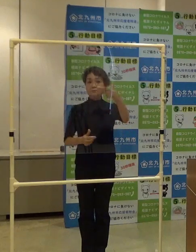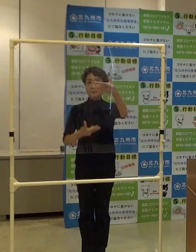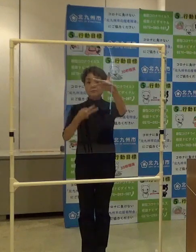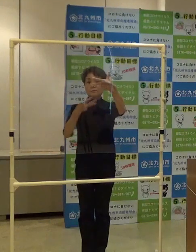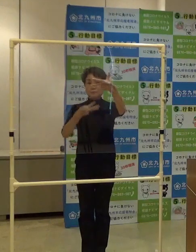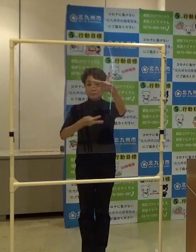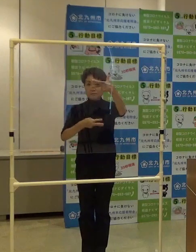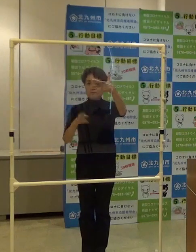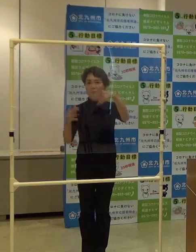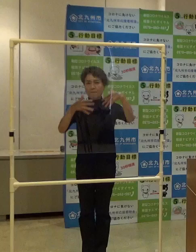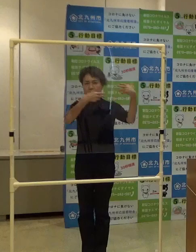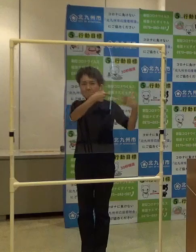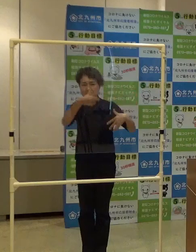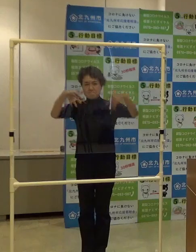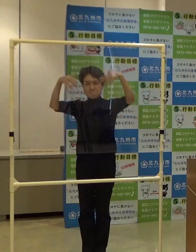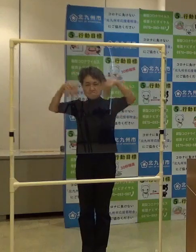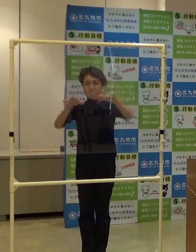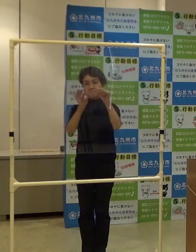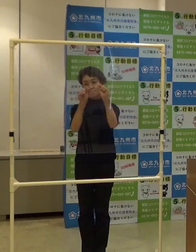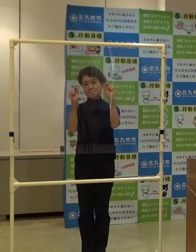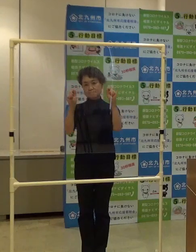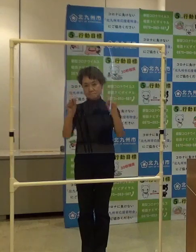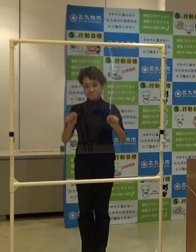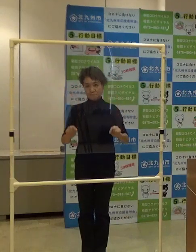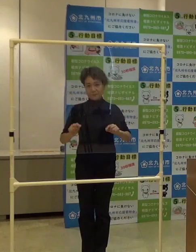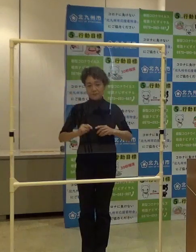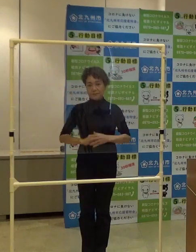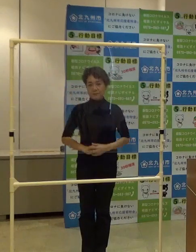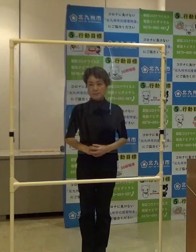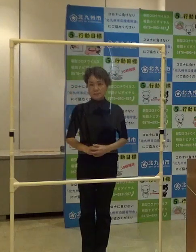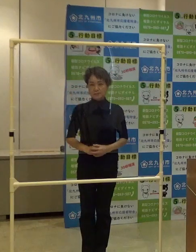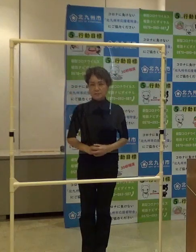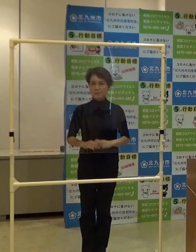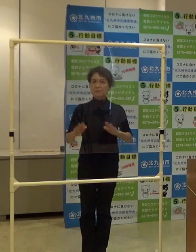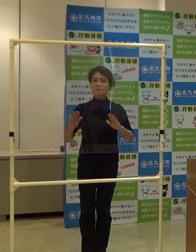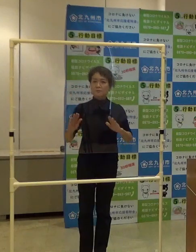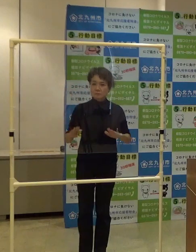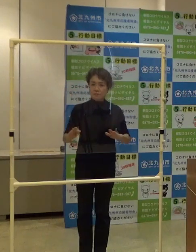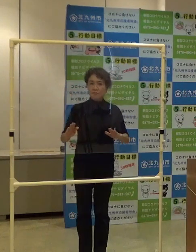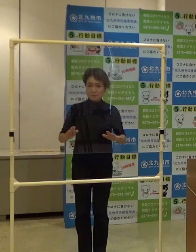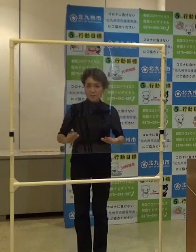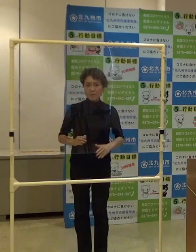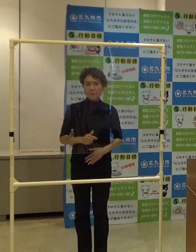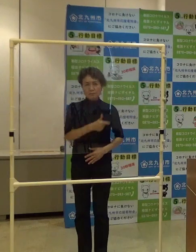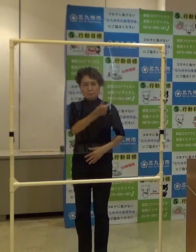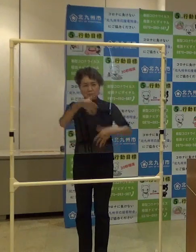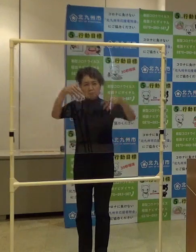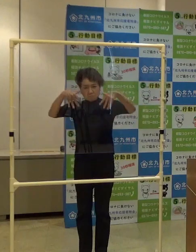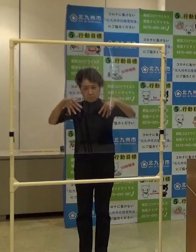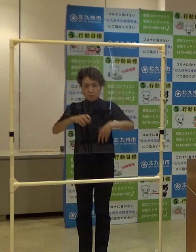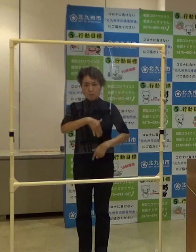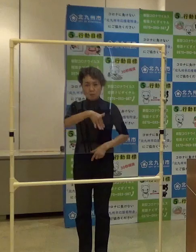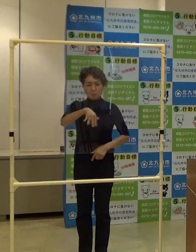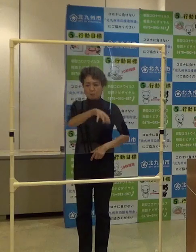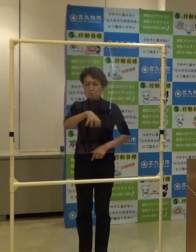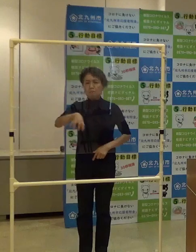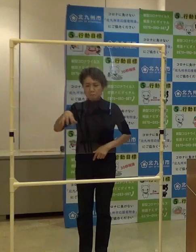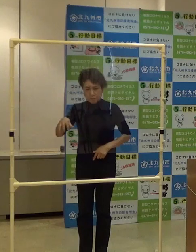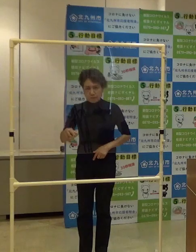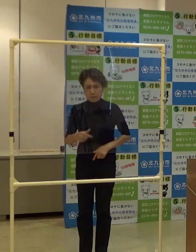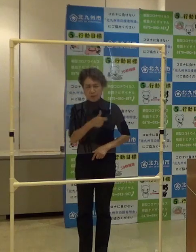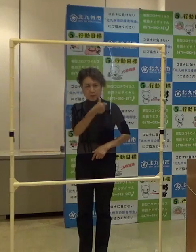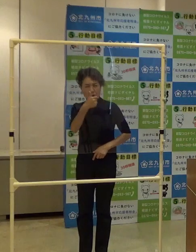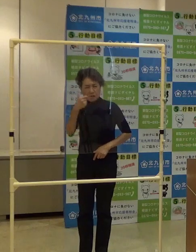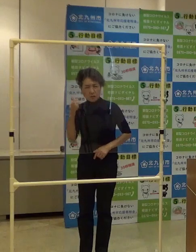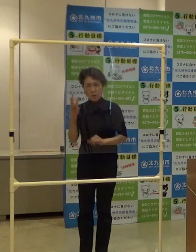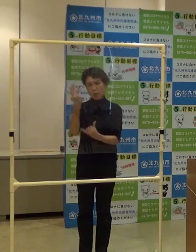からの大雨災害についてであります。この度の豪雨につきましては九州各地に深い爪痕を残